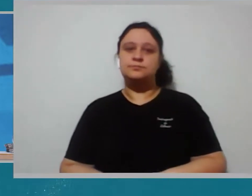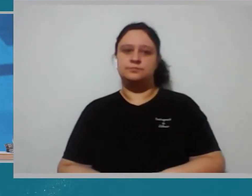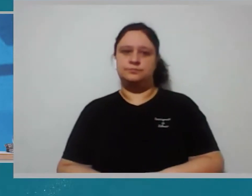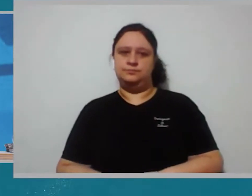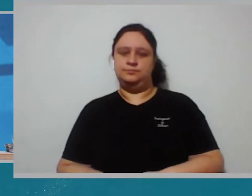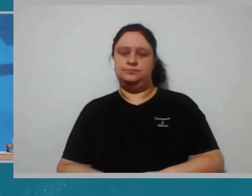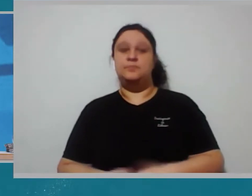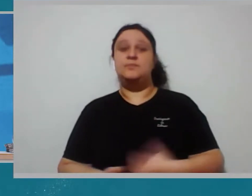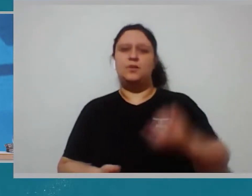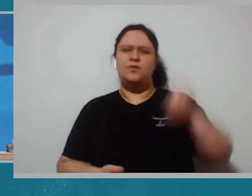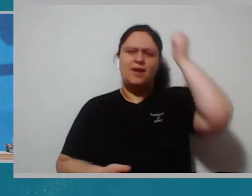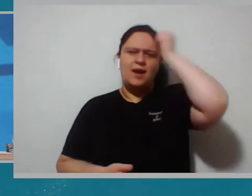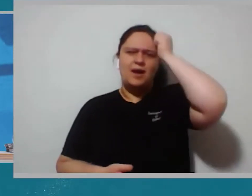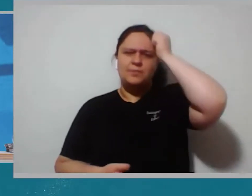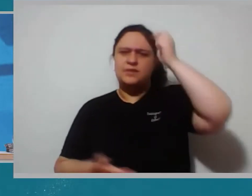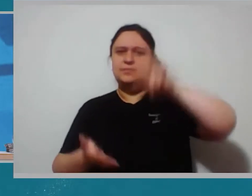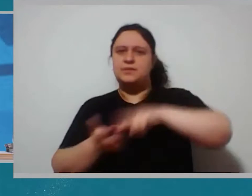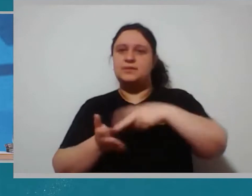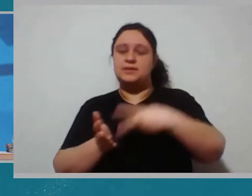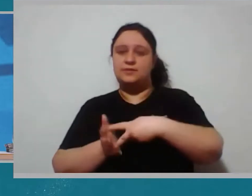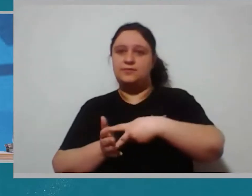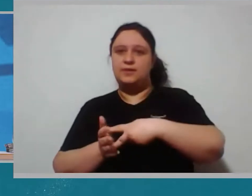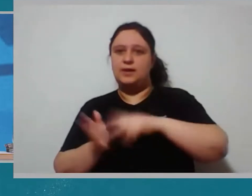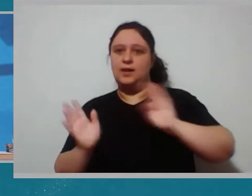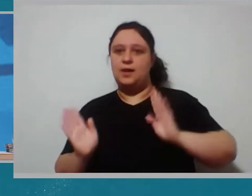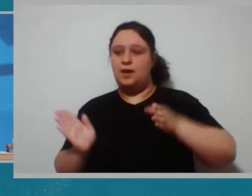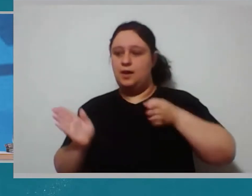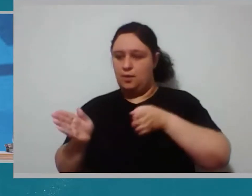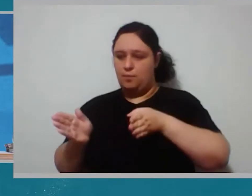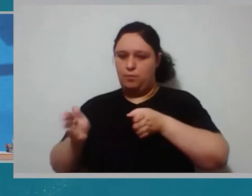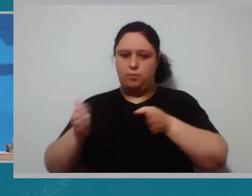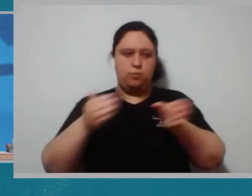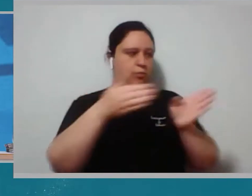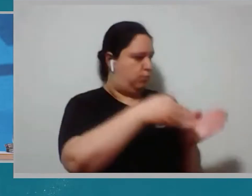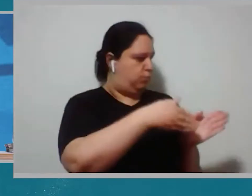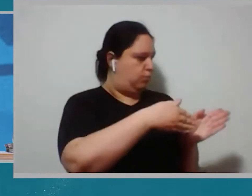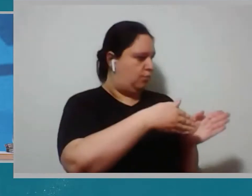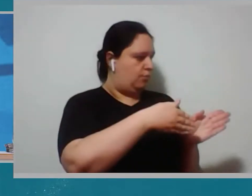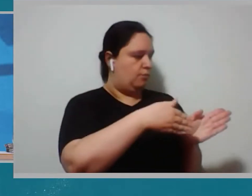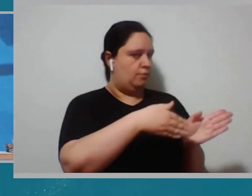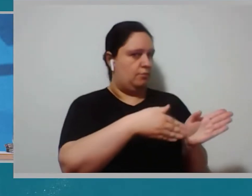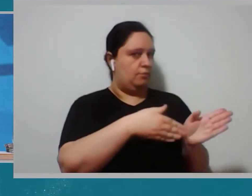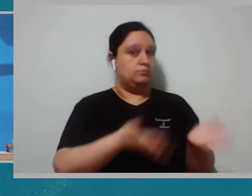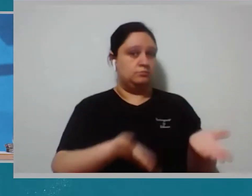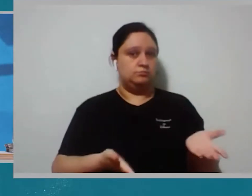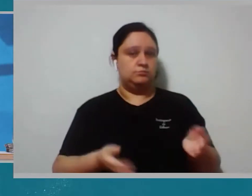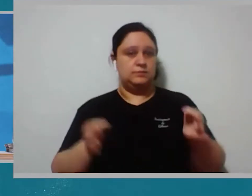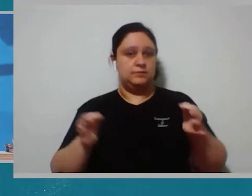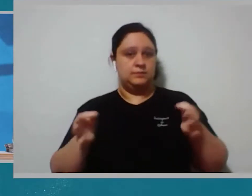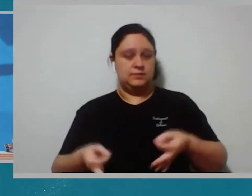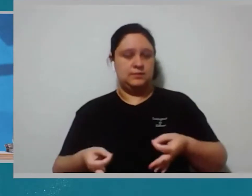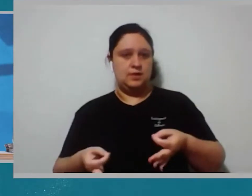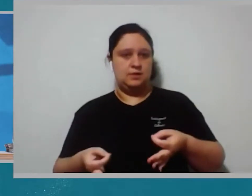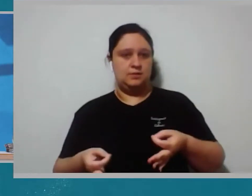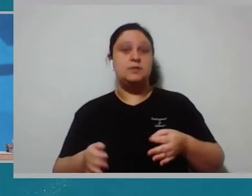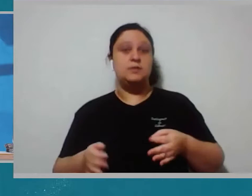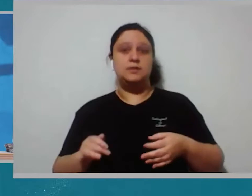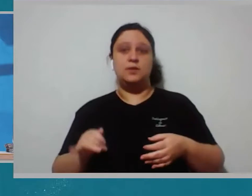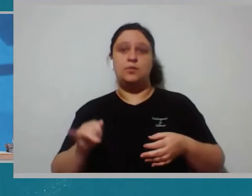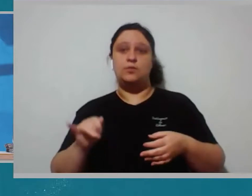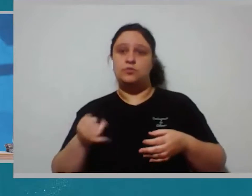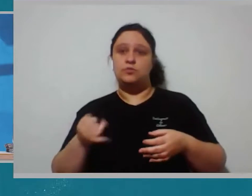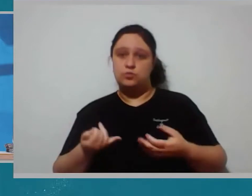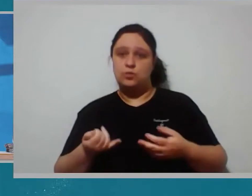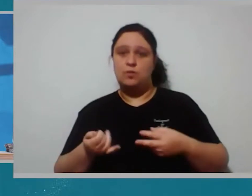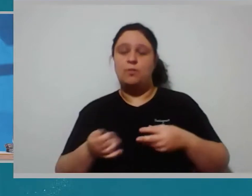voltar-se 180 graus. É verdade, né? Porque o João aqui, ele diz: achei-me em espírito no dia do